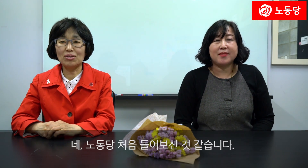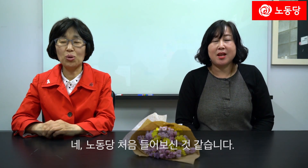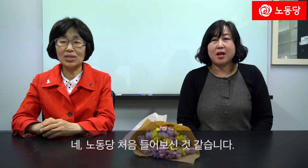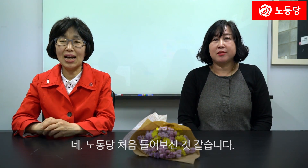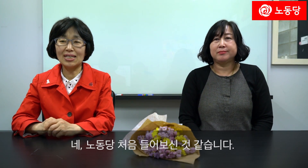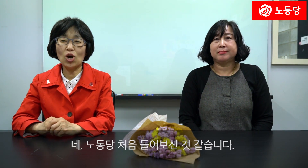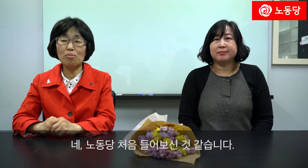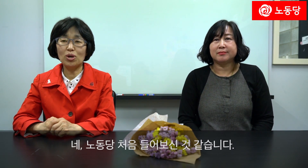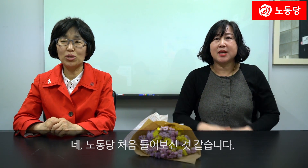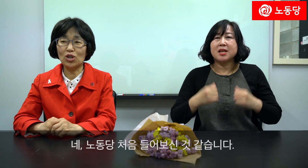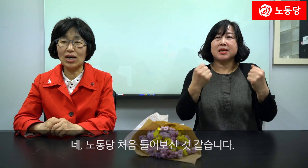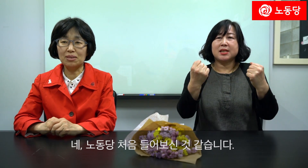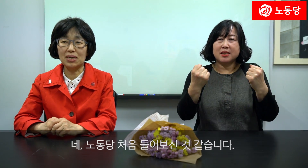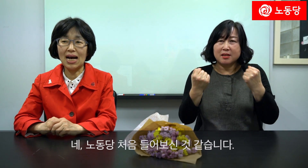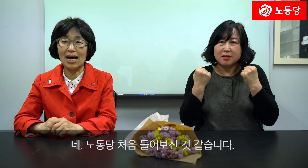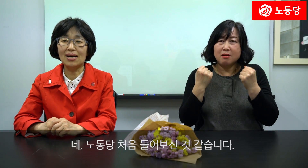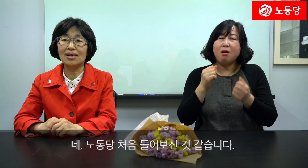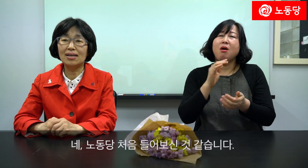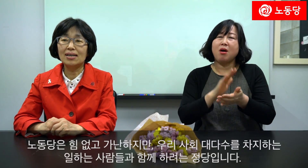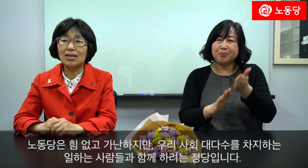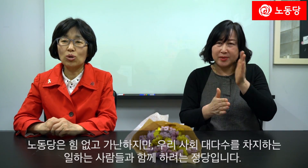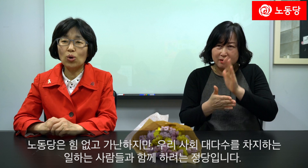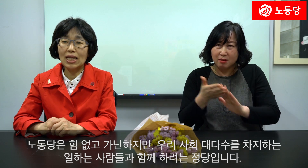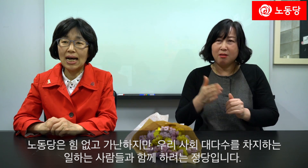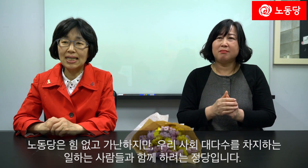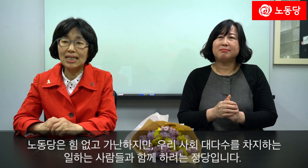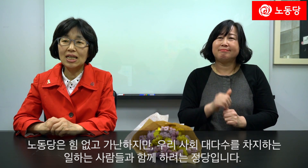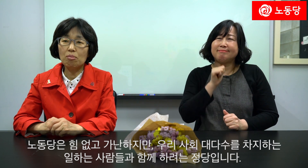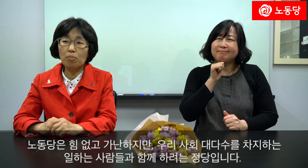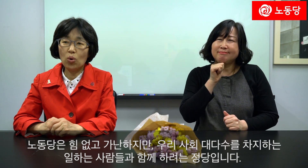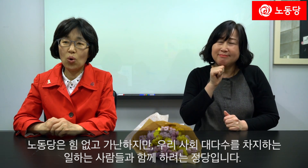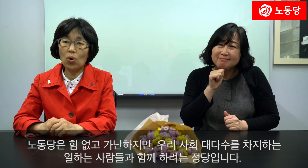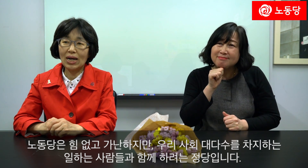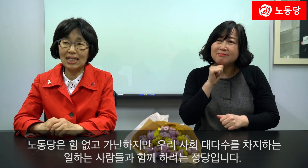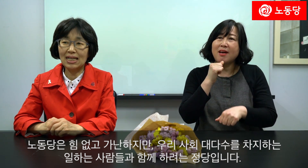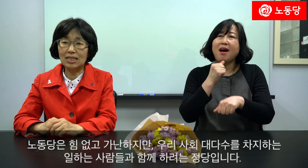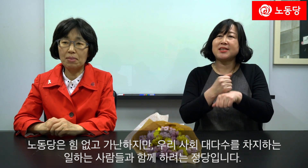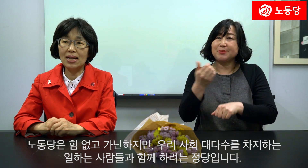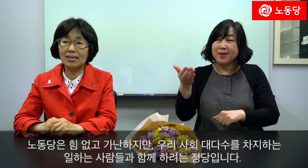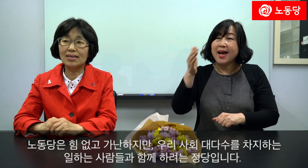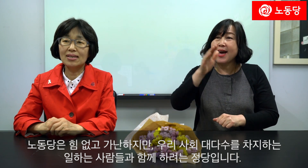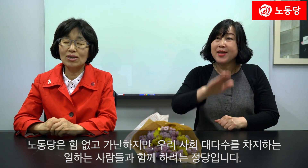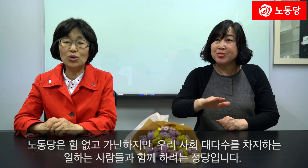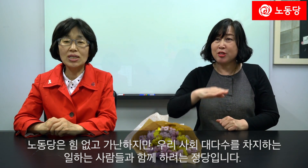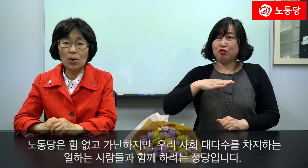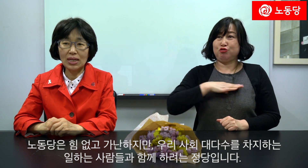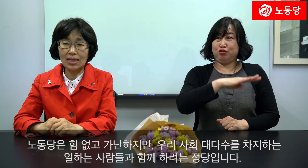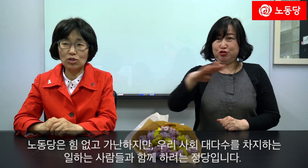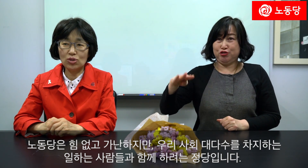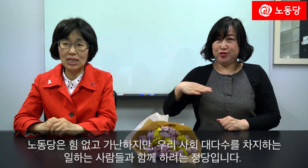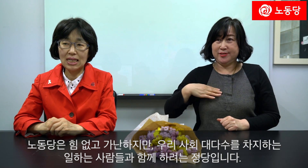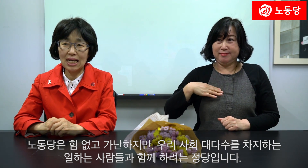네, 노동당 처음 들어보신 것 같습니다. 노동당은 힘없고 가난하지만 우리